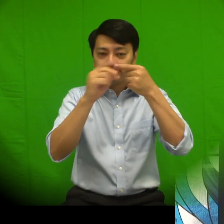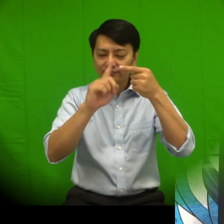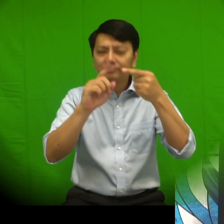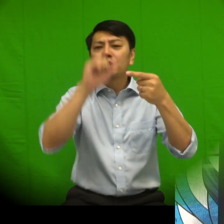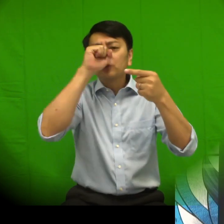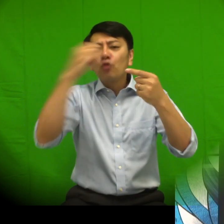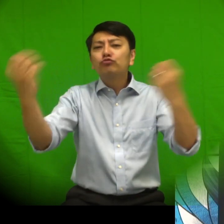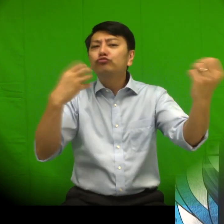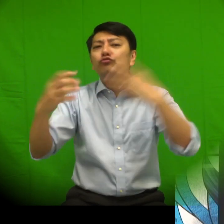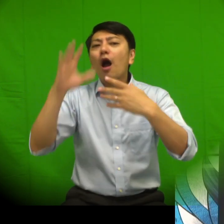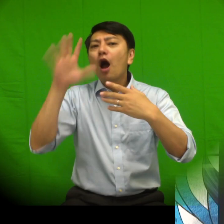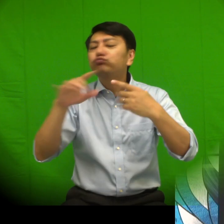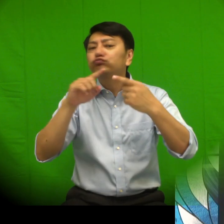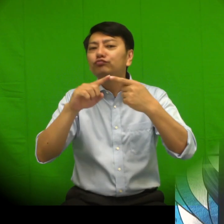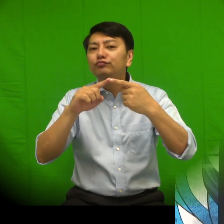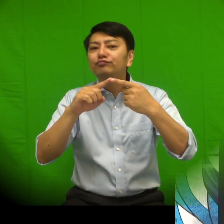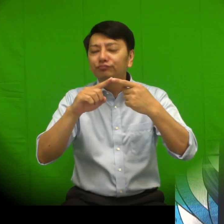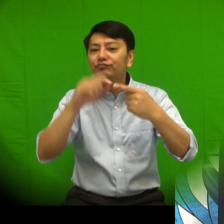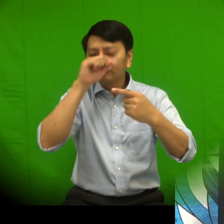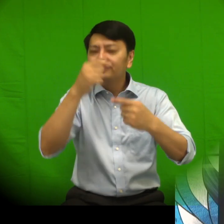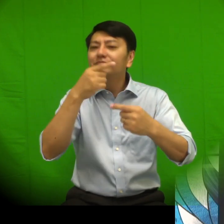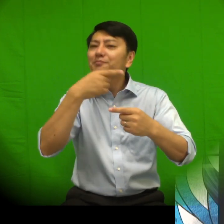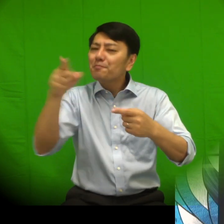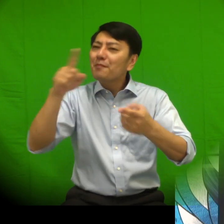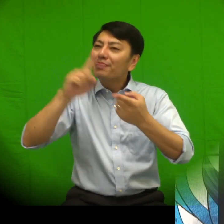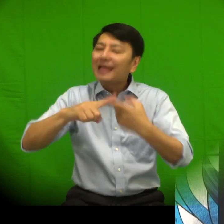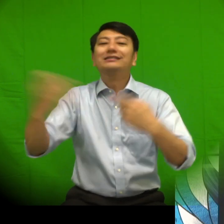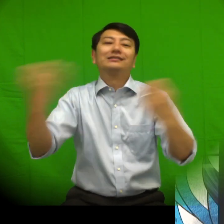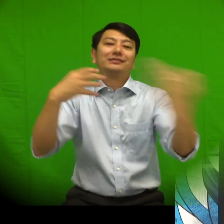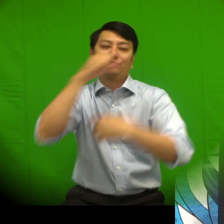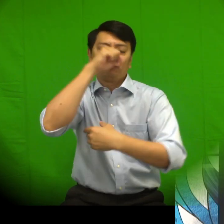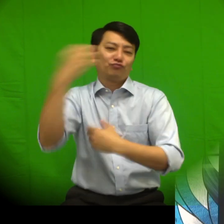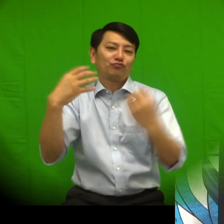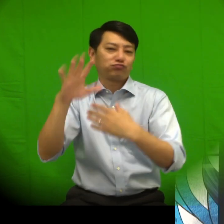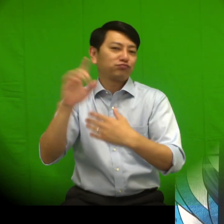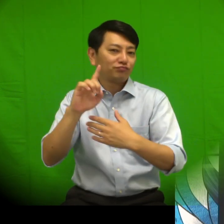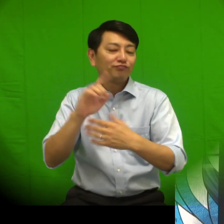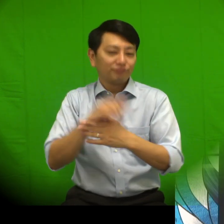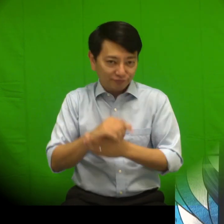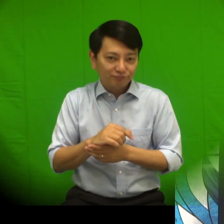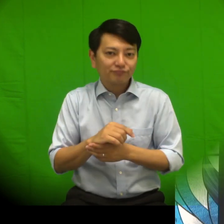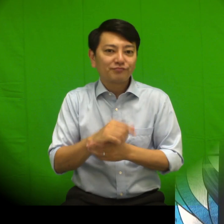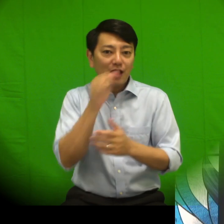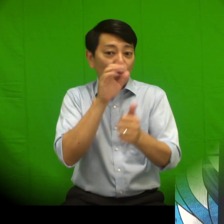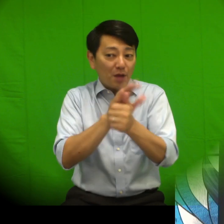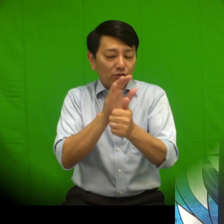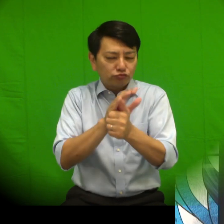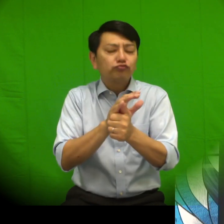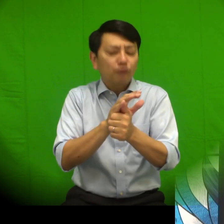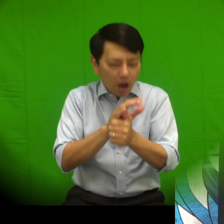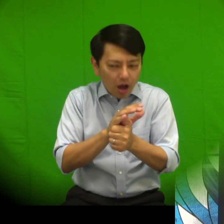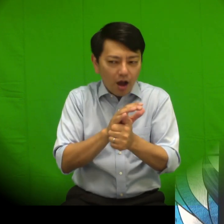的な助言一般的な助言これはねー聖書には旧約